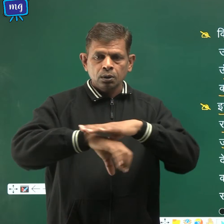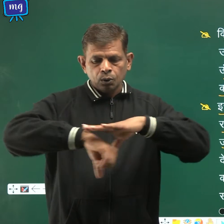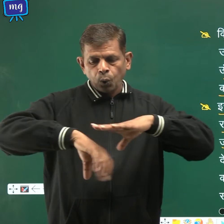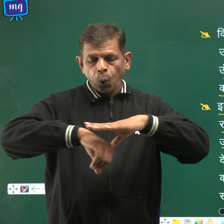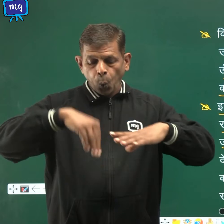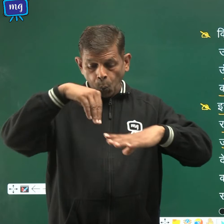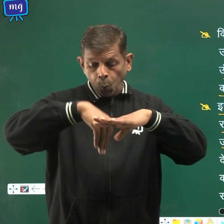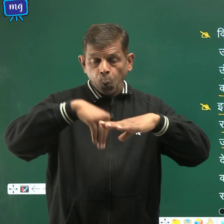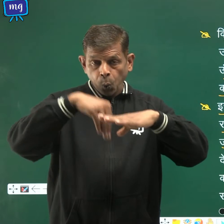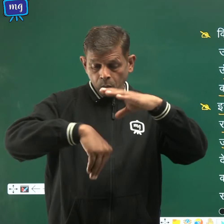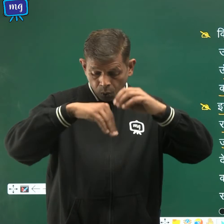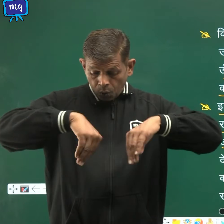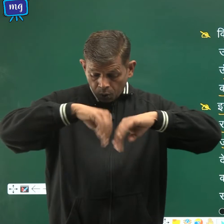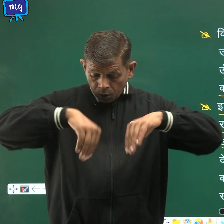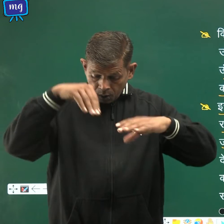काफी गहराई तक